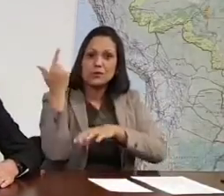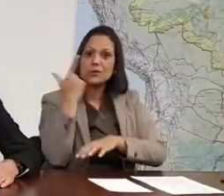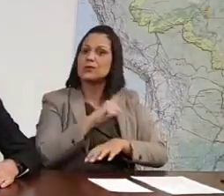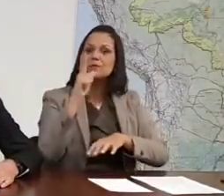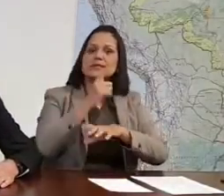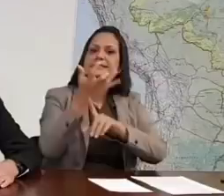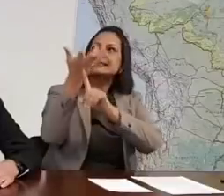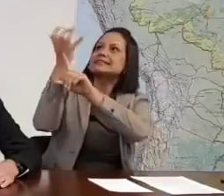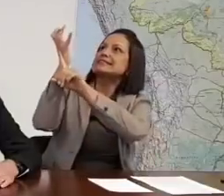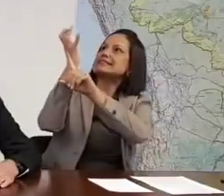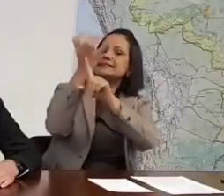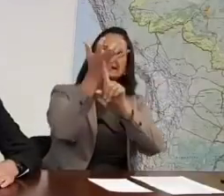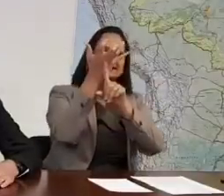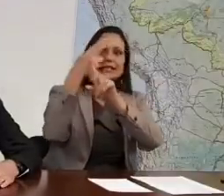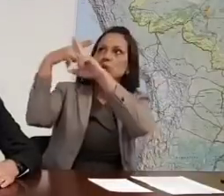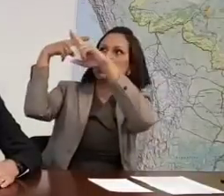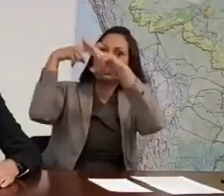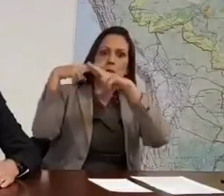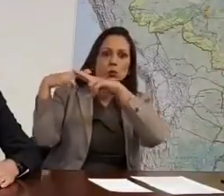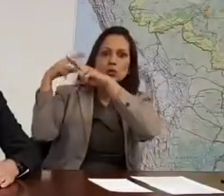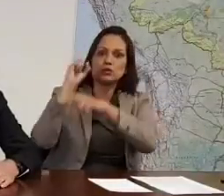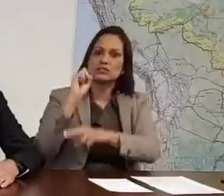torno de R$800 mil por dia,